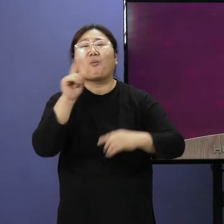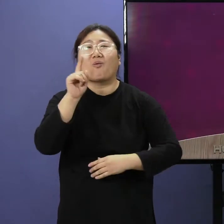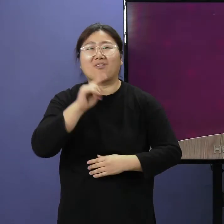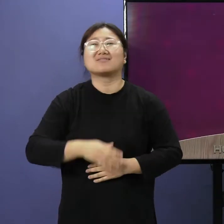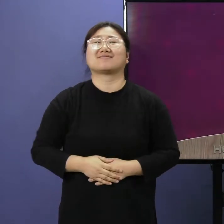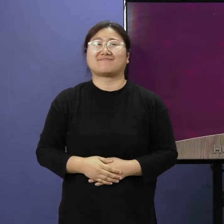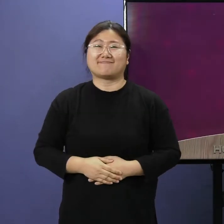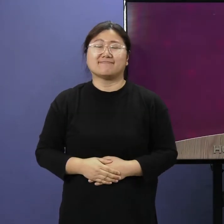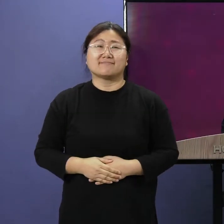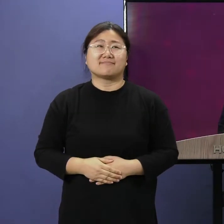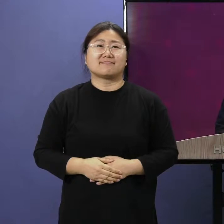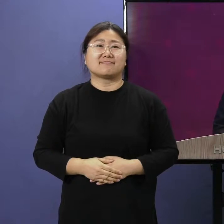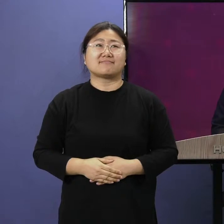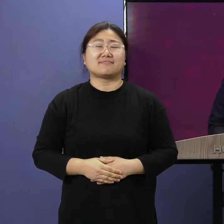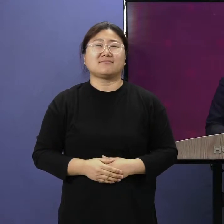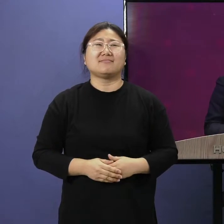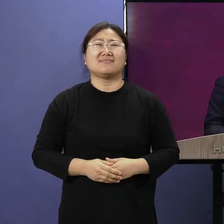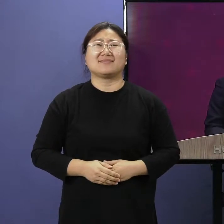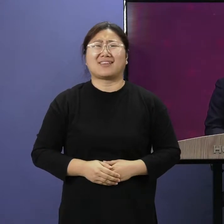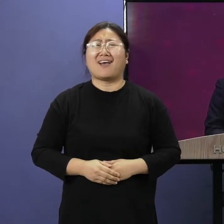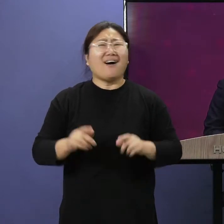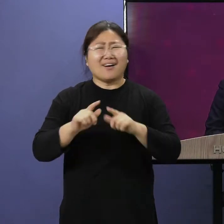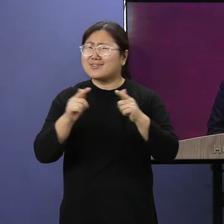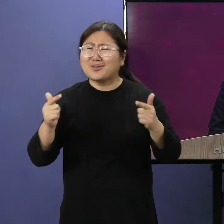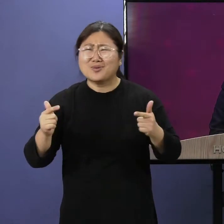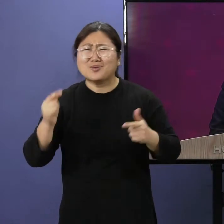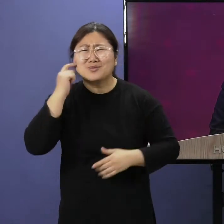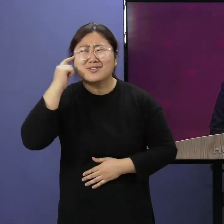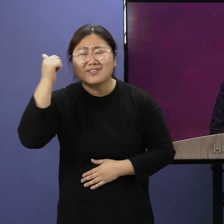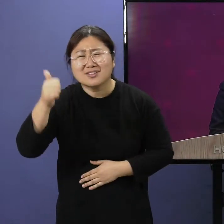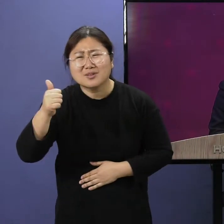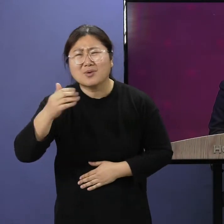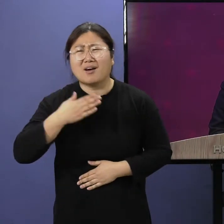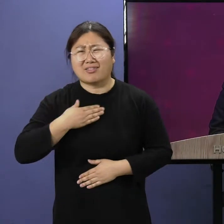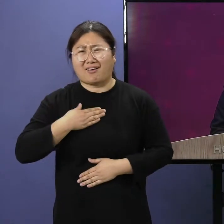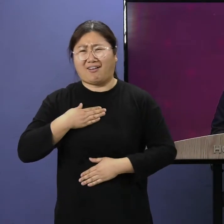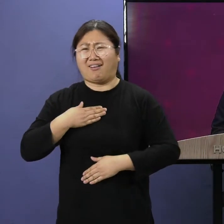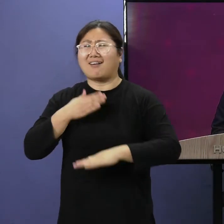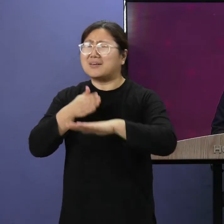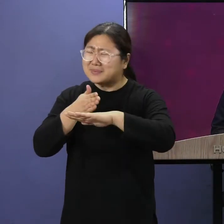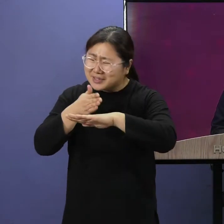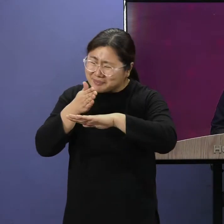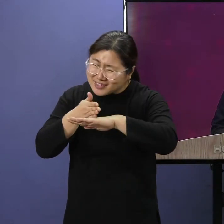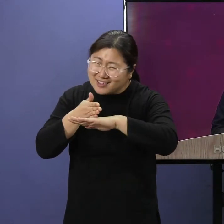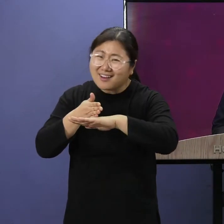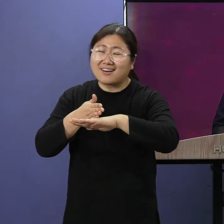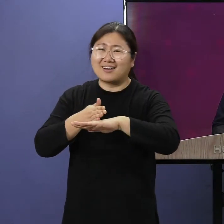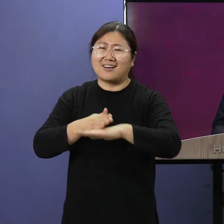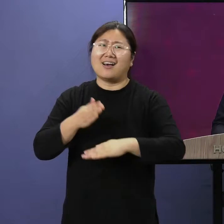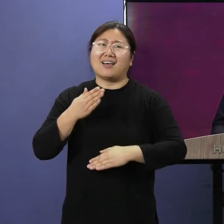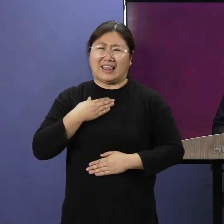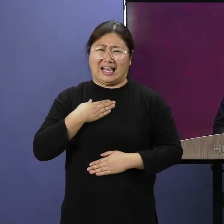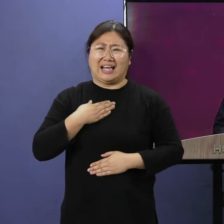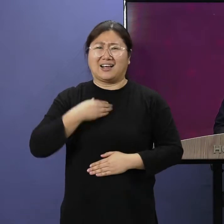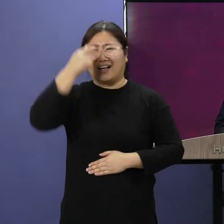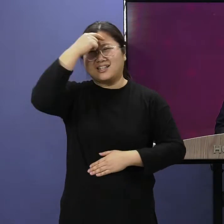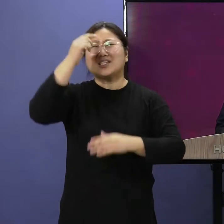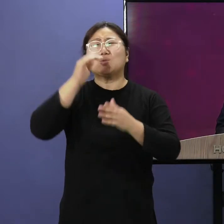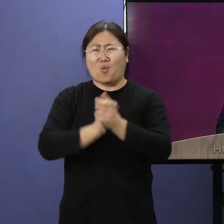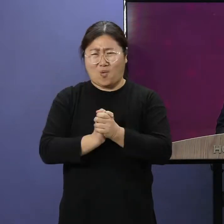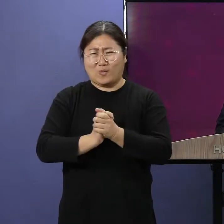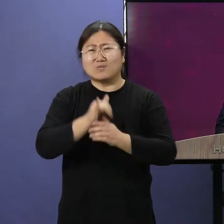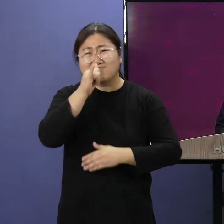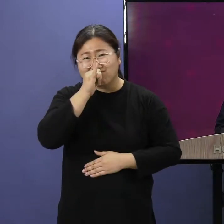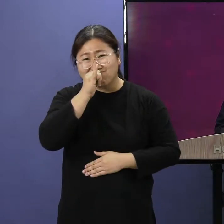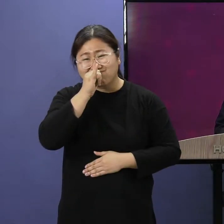말씀하셨습니다. 아니에요, 목사님. 제가 감사하죠. 사실 제가 기도하고 있었던 것이 있었어요.